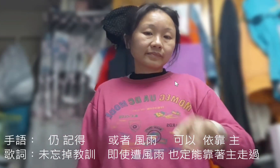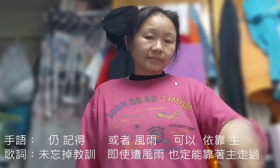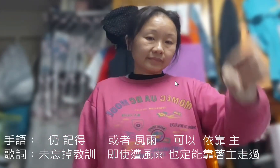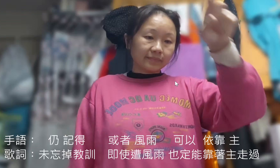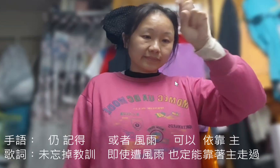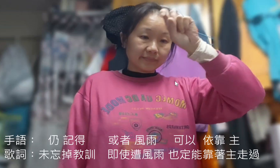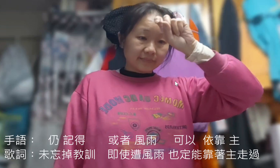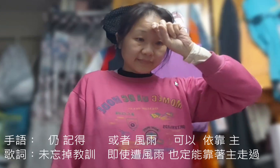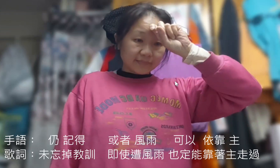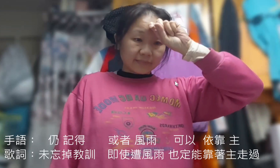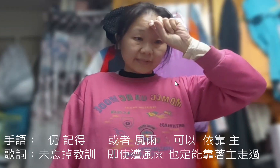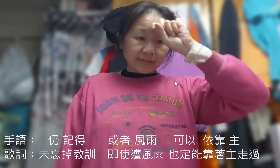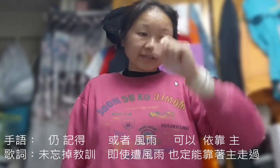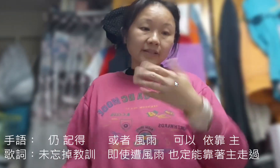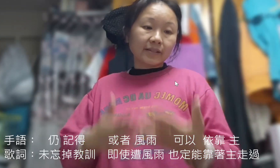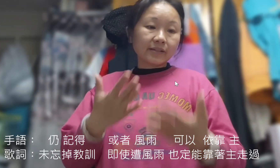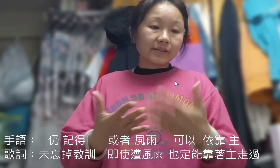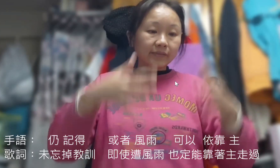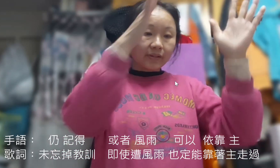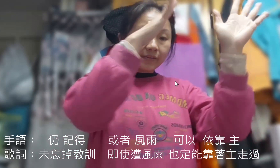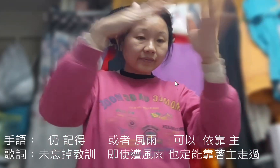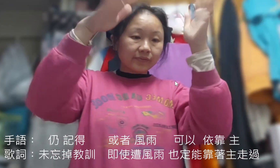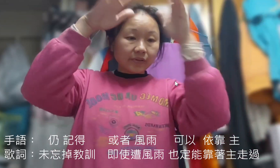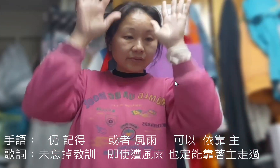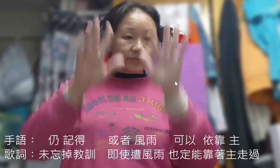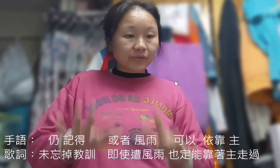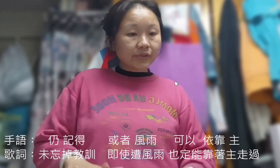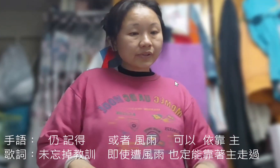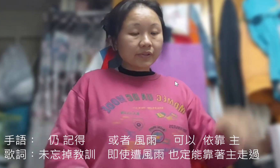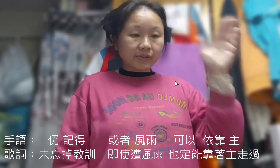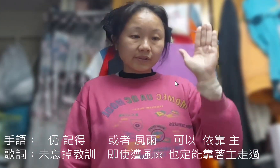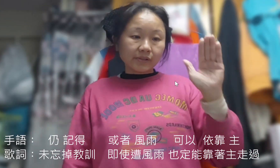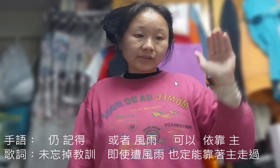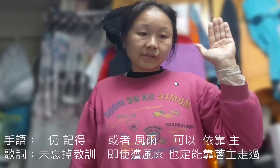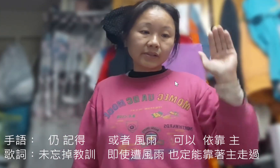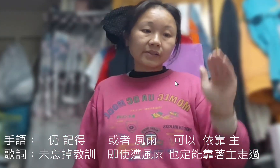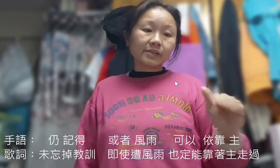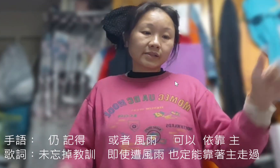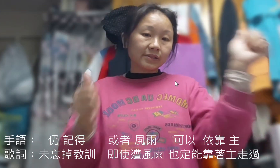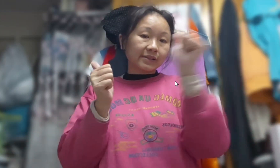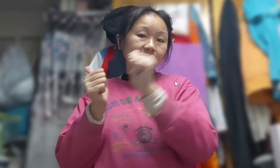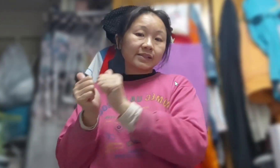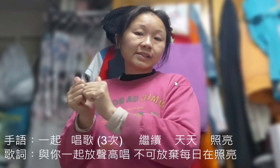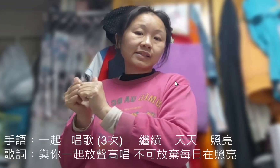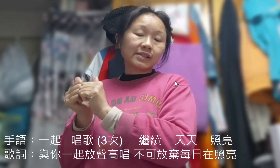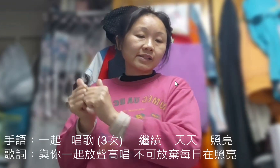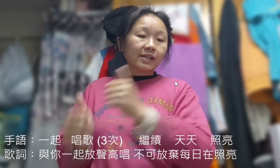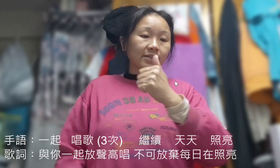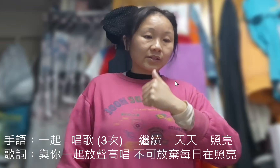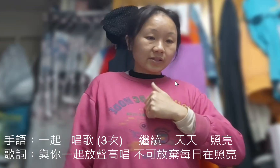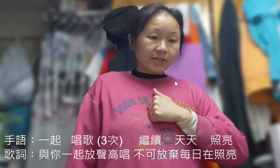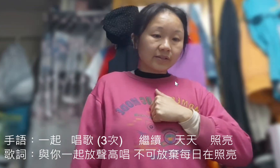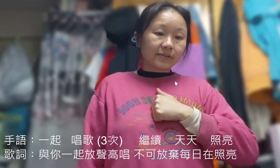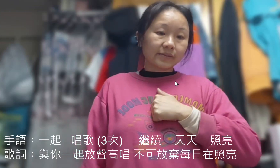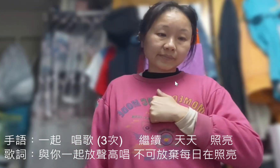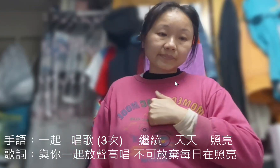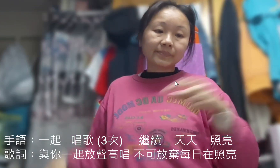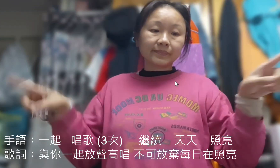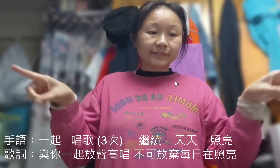掉教訓，即使遭風雨，也定能靠着主走過。與